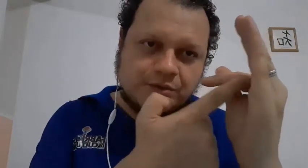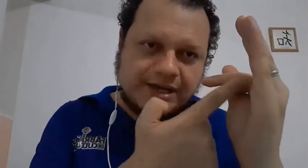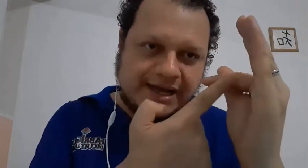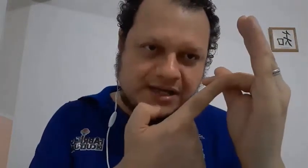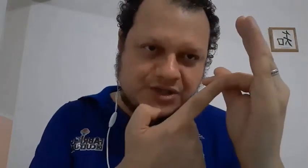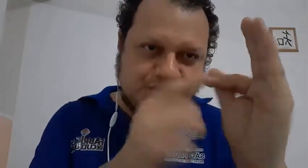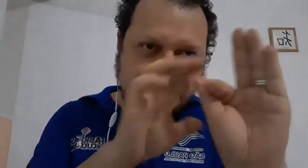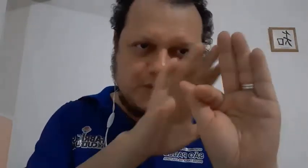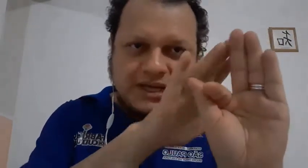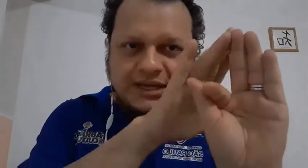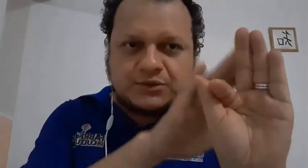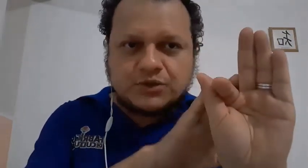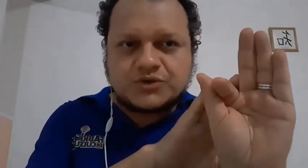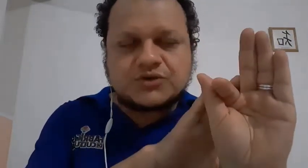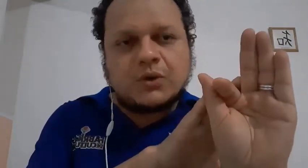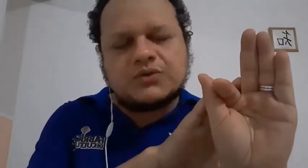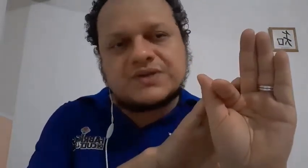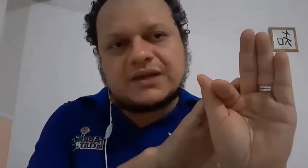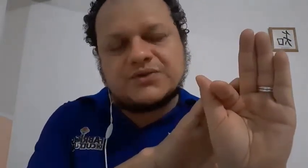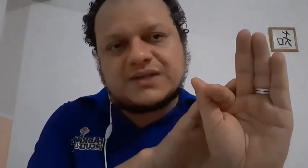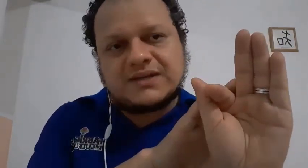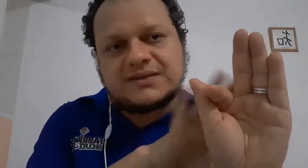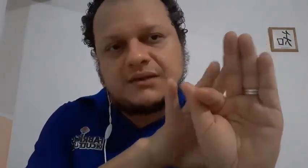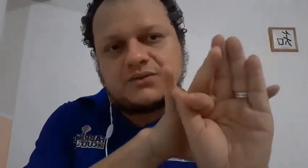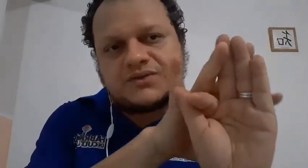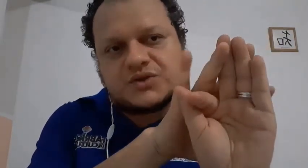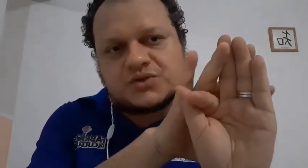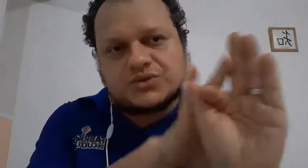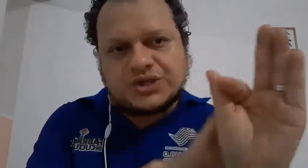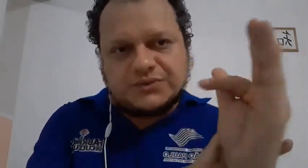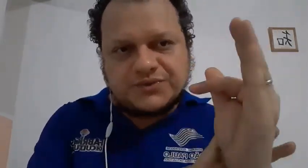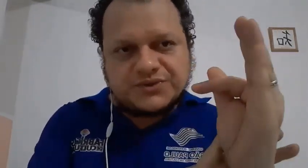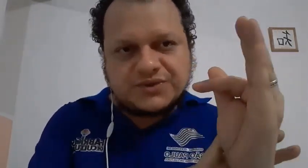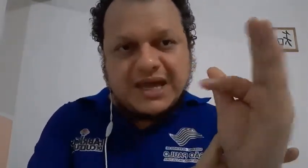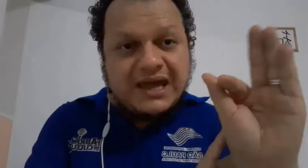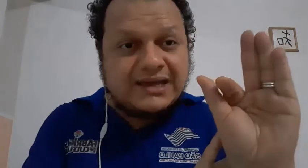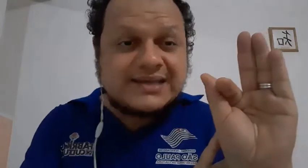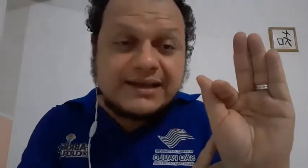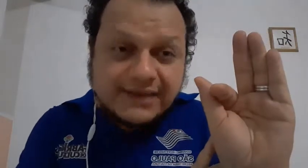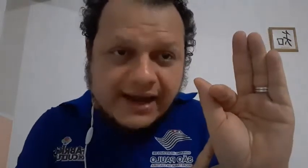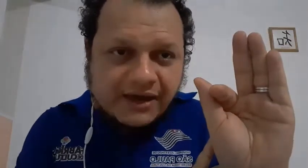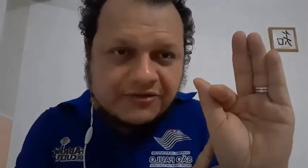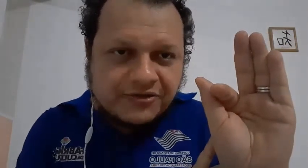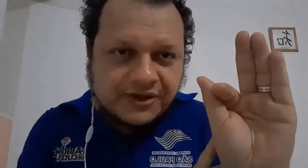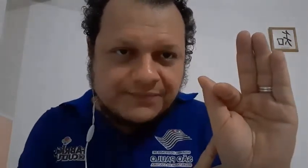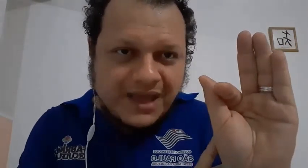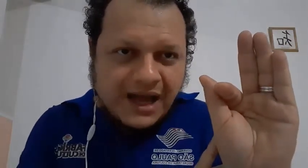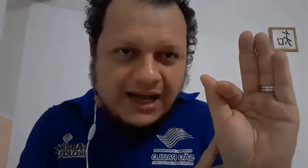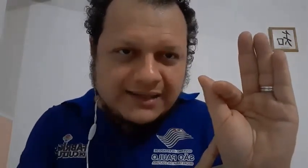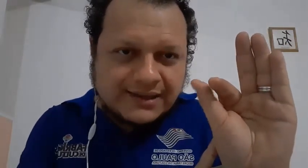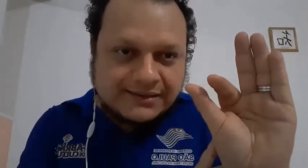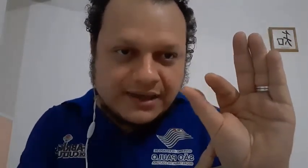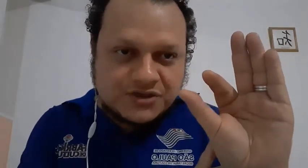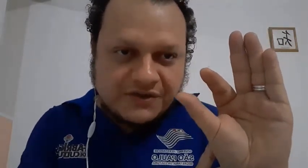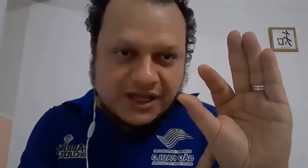era retinho e todos os outros aqui, os três dedos, juntinhos. E essa é a letra F. A letra T é diferente.